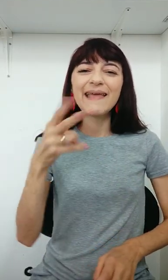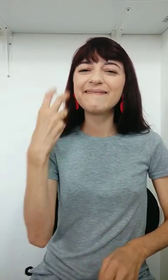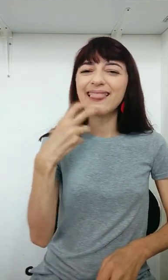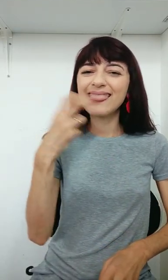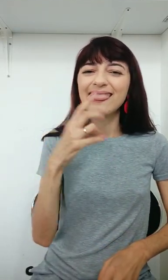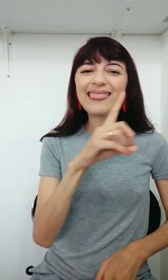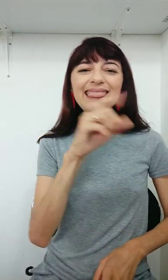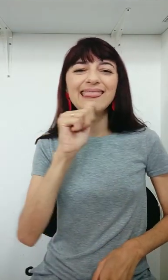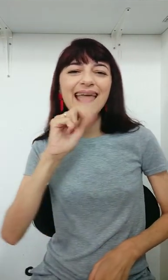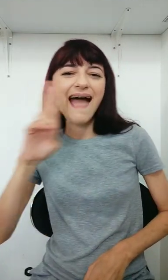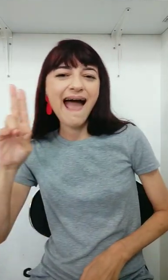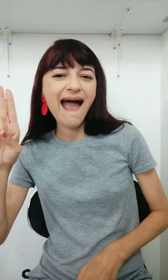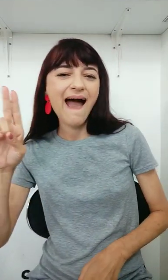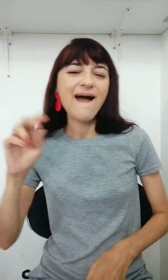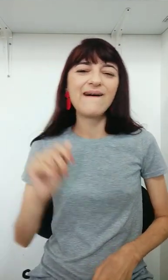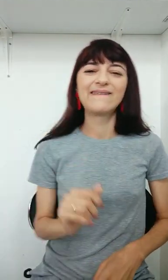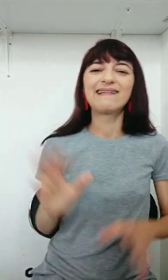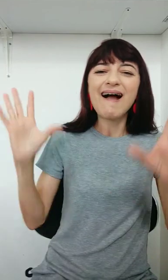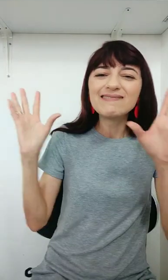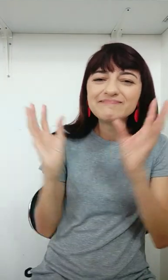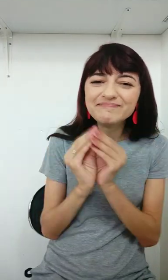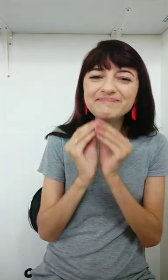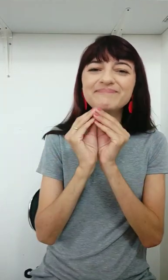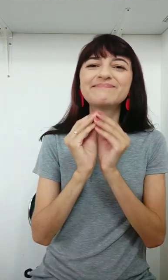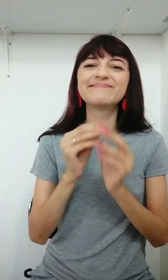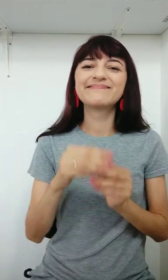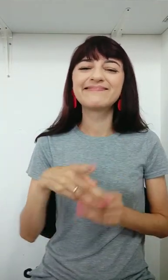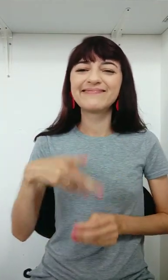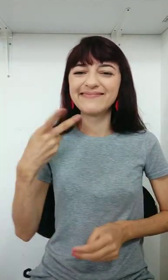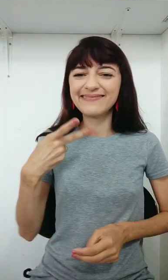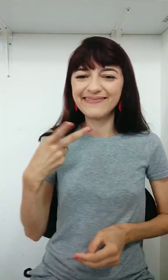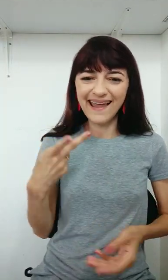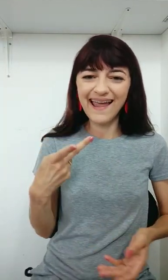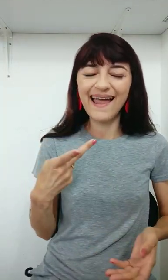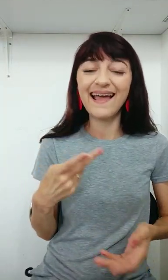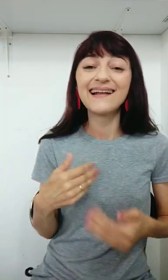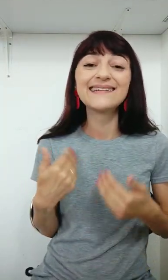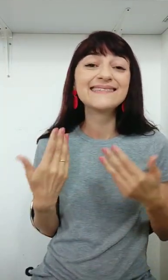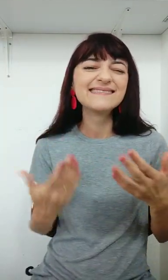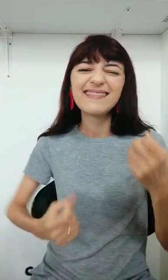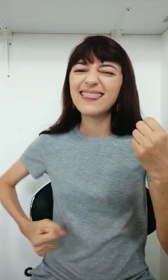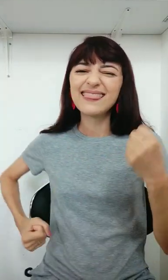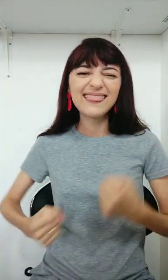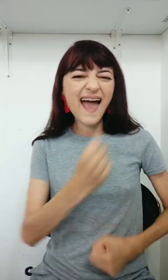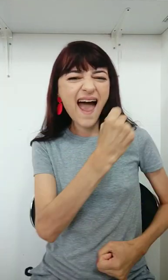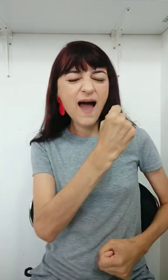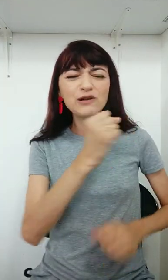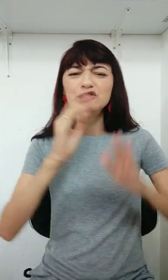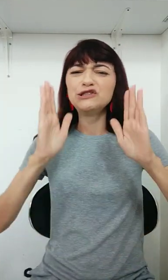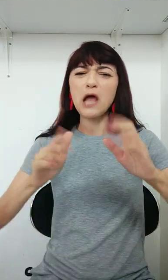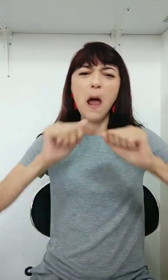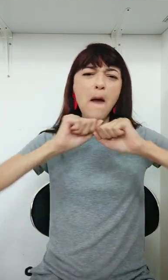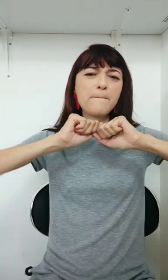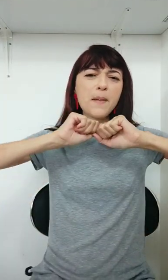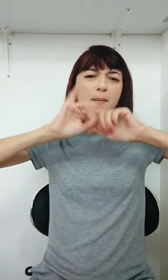hora, né? Que legal, né? Então, os surdos acabam resumindo ali em DAO, né? Então, basicamente é essa expressão,